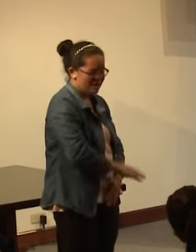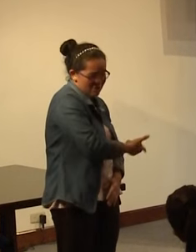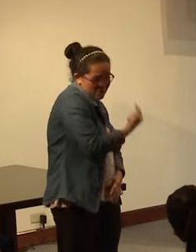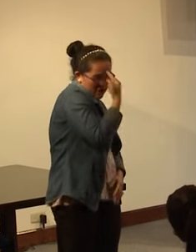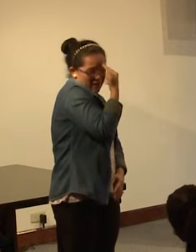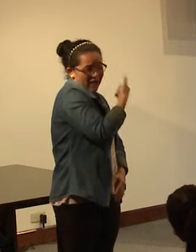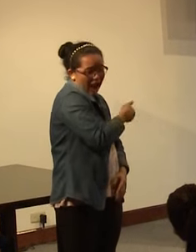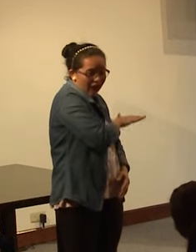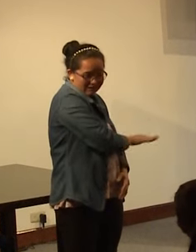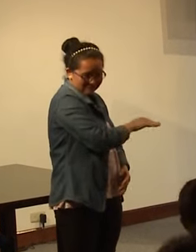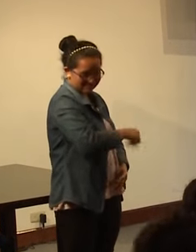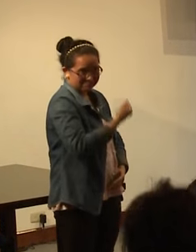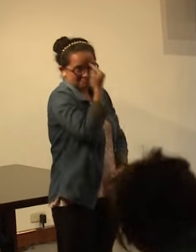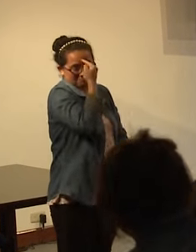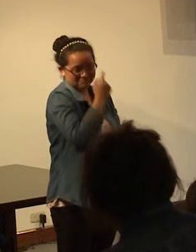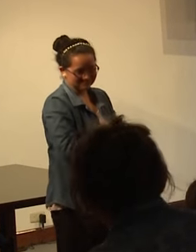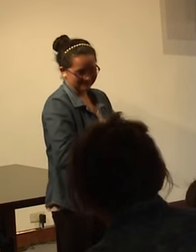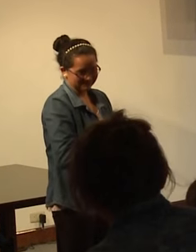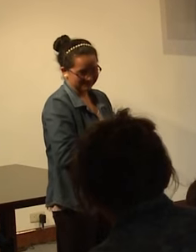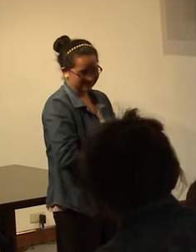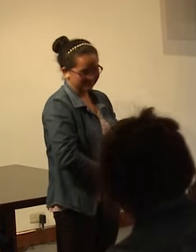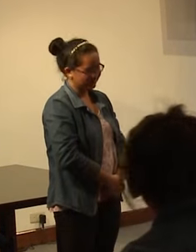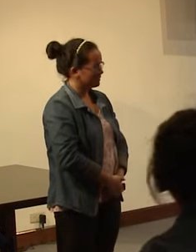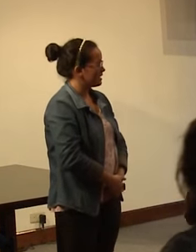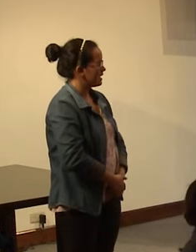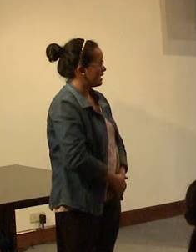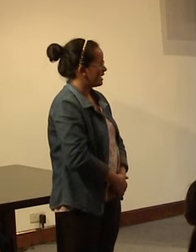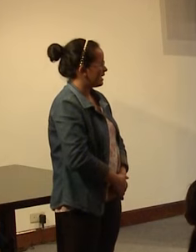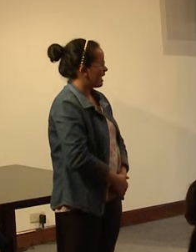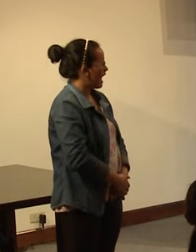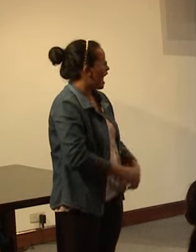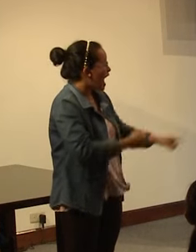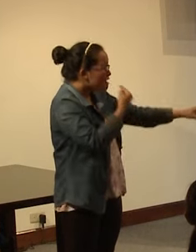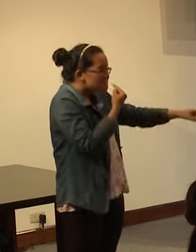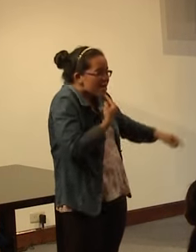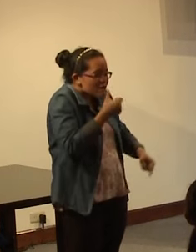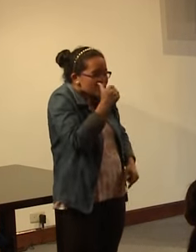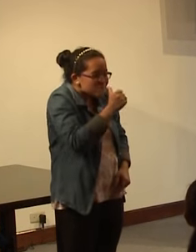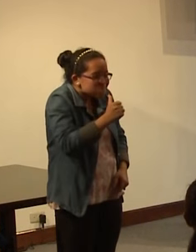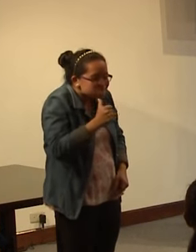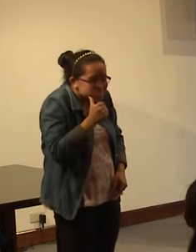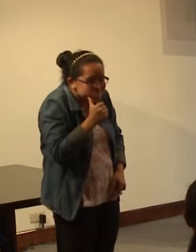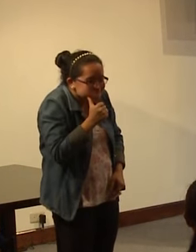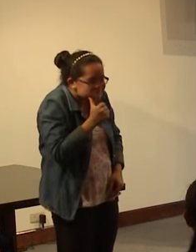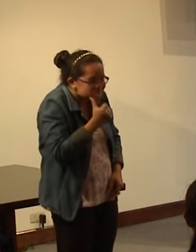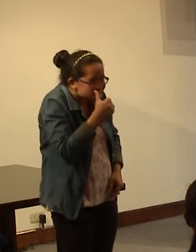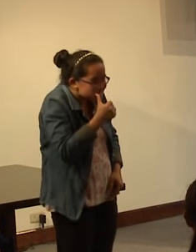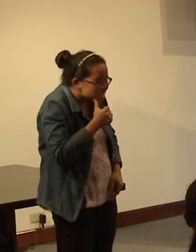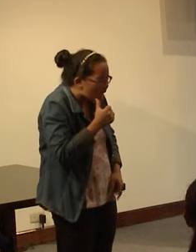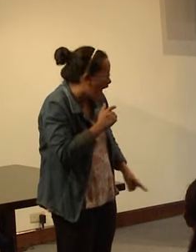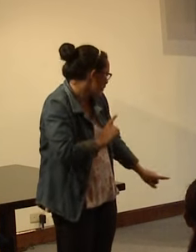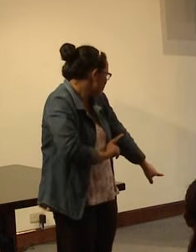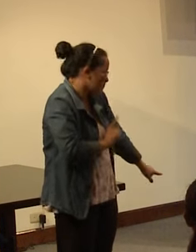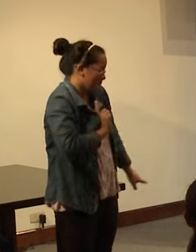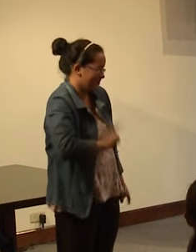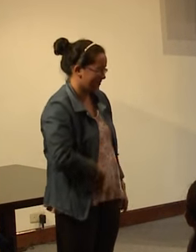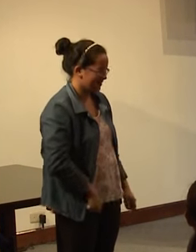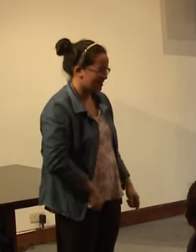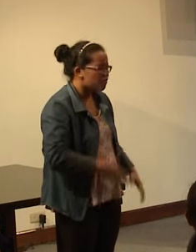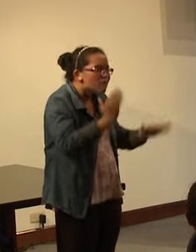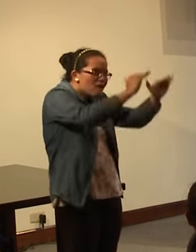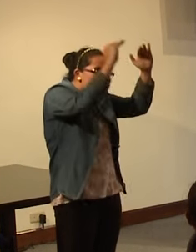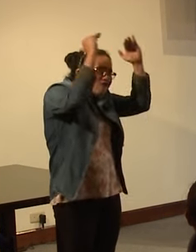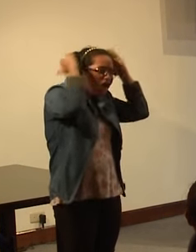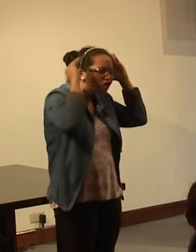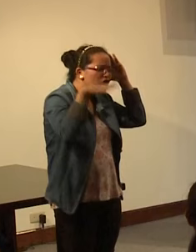Listo, está así. Hay que añadirle que en el caso de esta mujer, este que está embarazada, ¿no? Listo, bien. Está así y el fondo, ¿cómo sería?